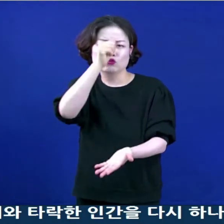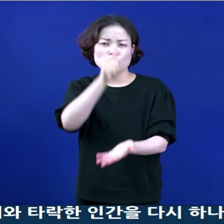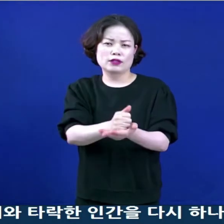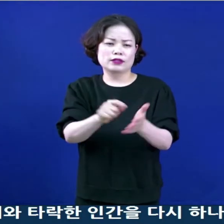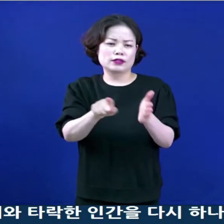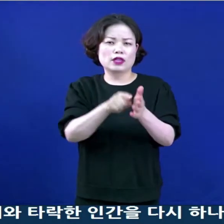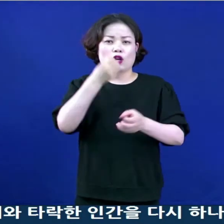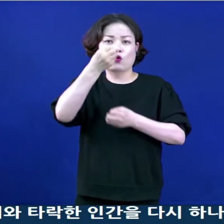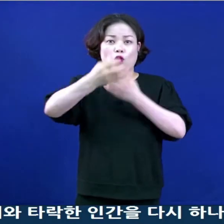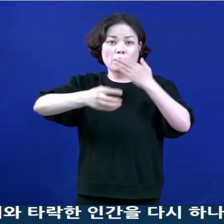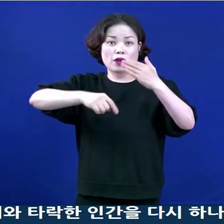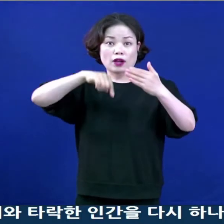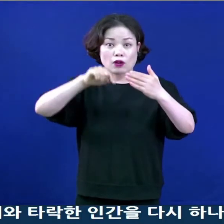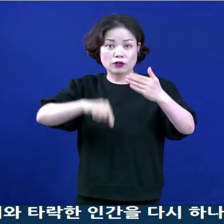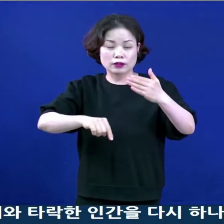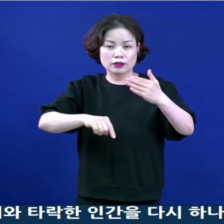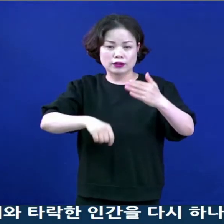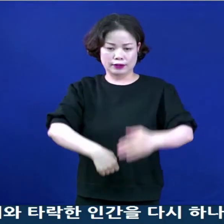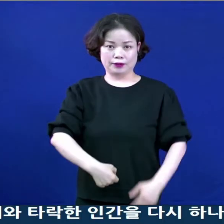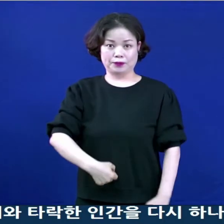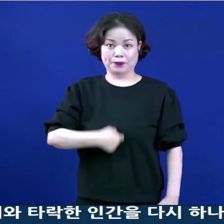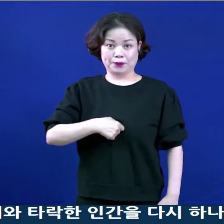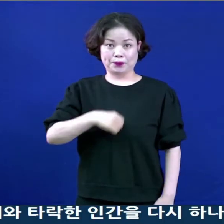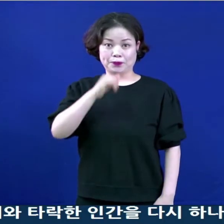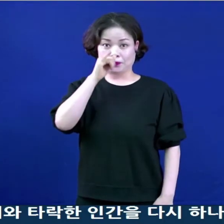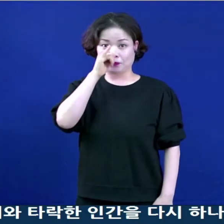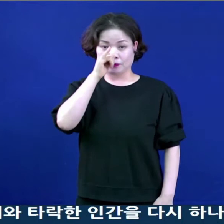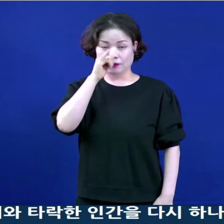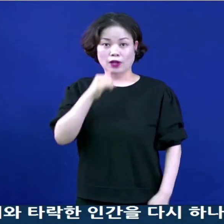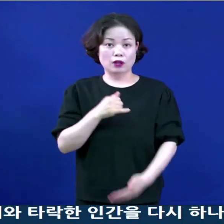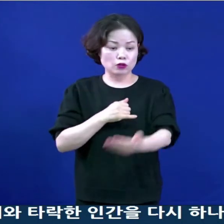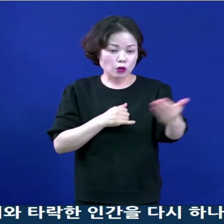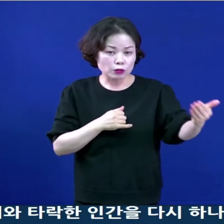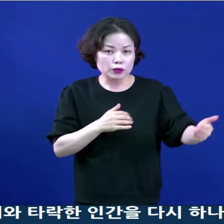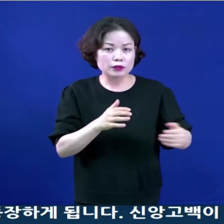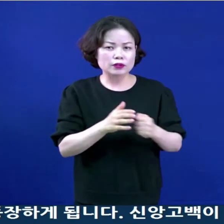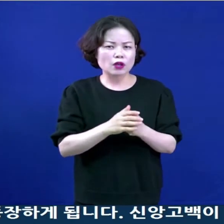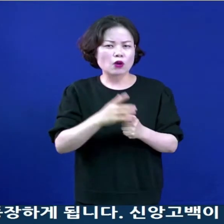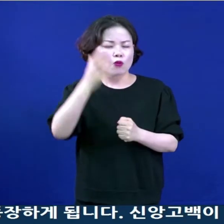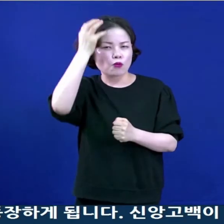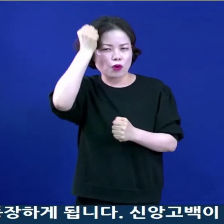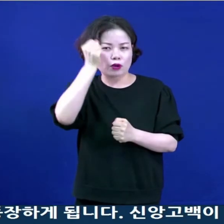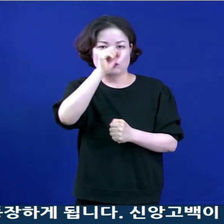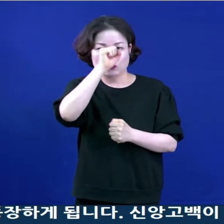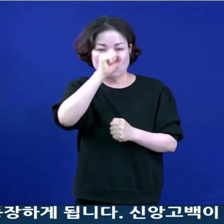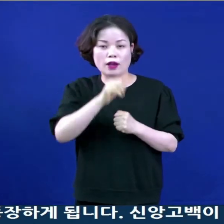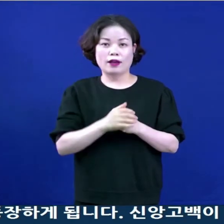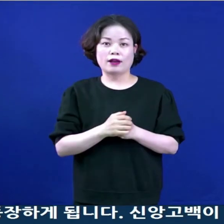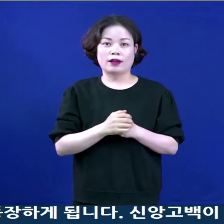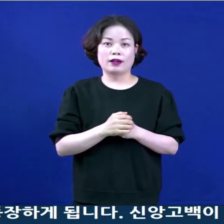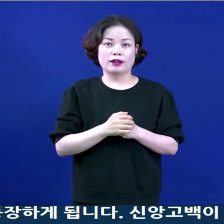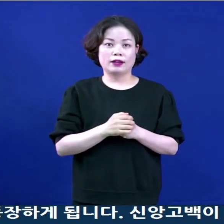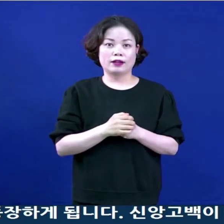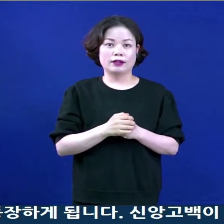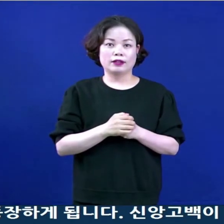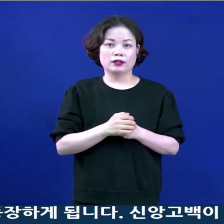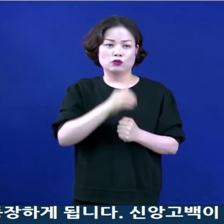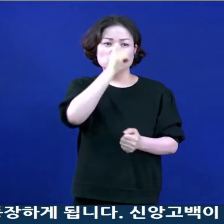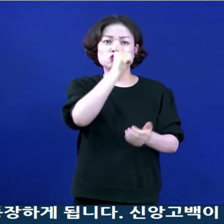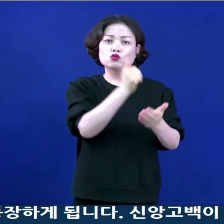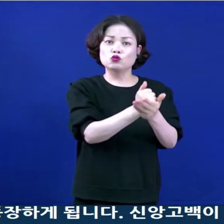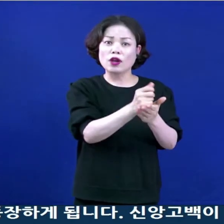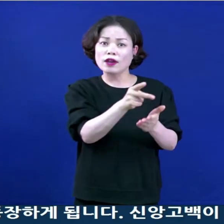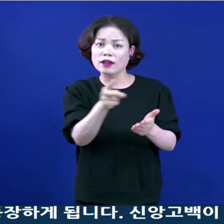신앙 고백 공부하는 시간이니까 이게 정의가 있습니다. 정의가 있고 여러분이 한 번쯤 외워두는 겁니다. 자,